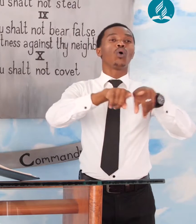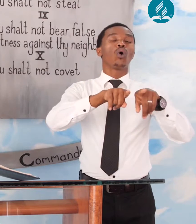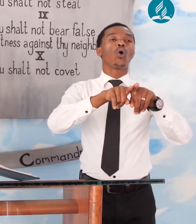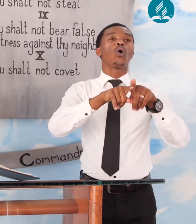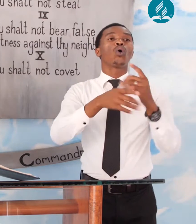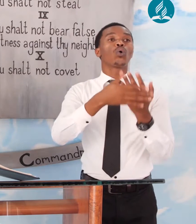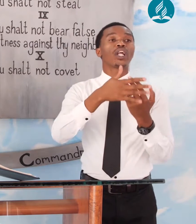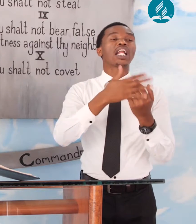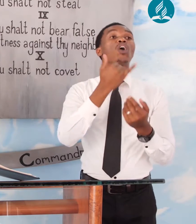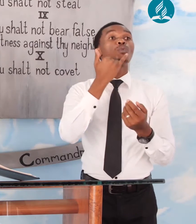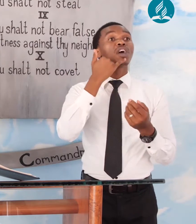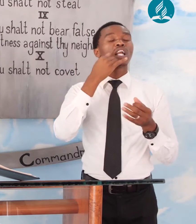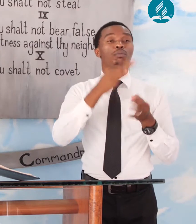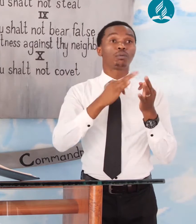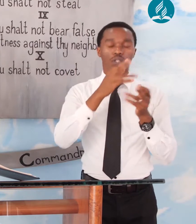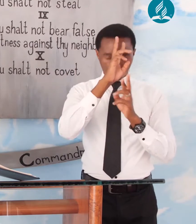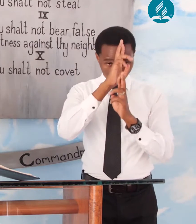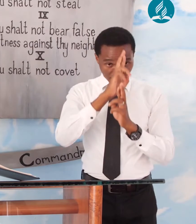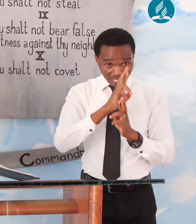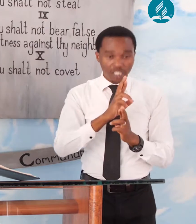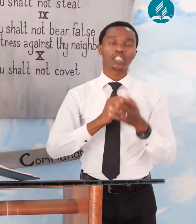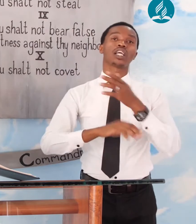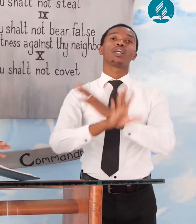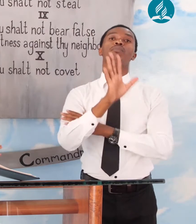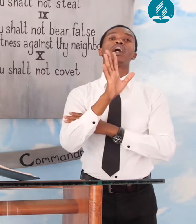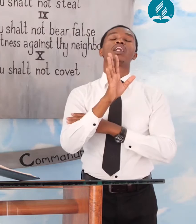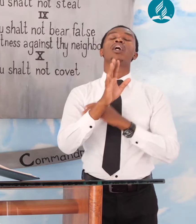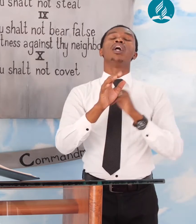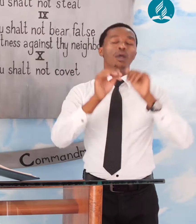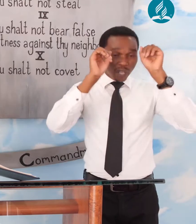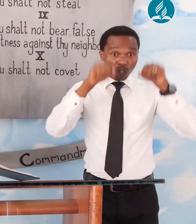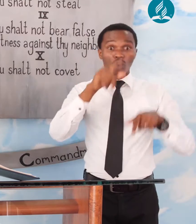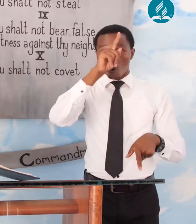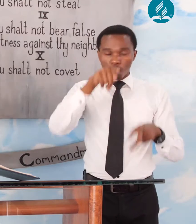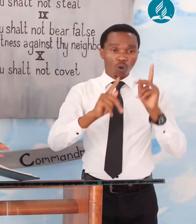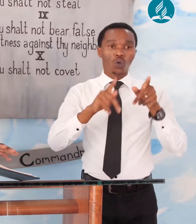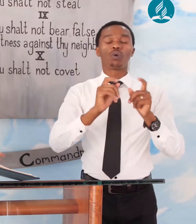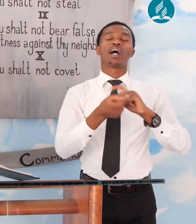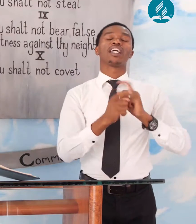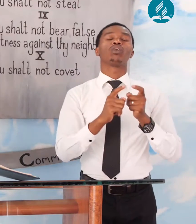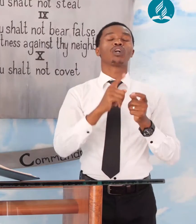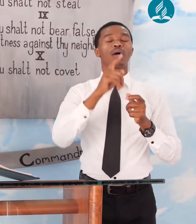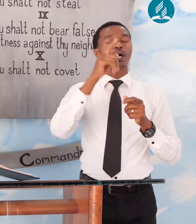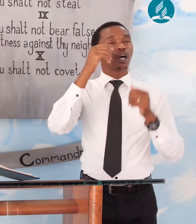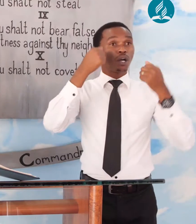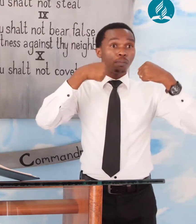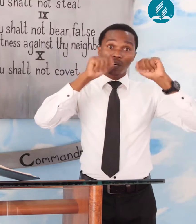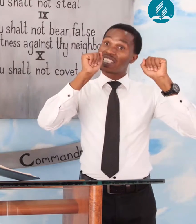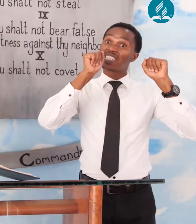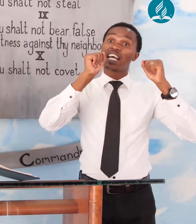mu buryo buhesha Imana icyubahiro. Umuntu ashobora kuba Perezida wa Repubulika, umuntu ashobora kuba ministre, umuntu ashobora